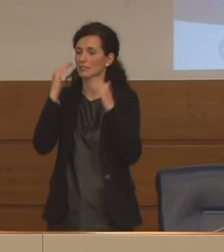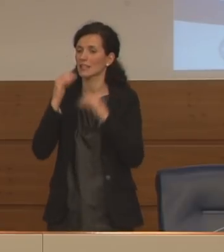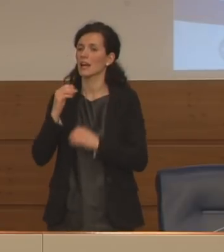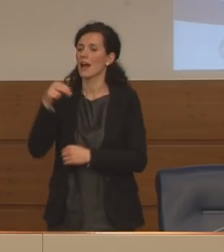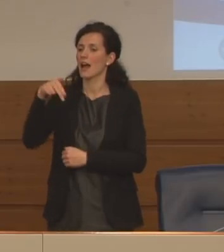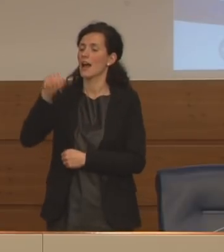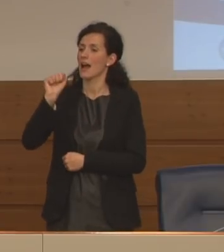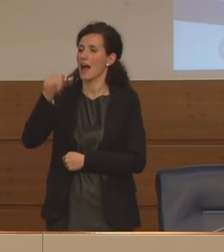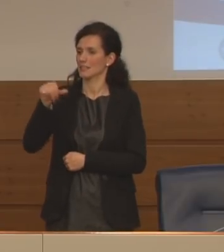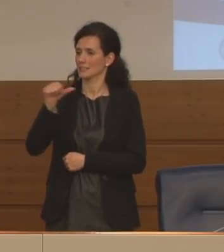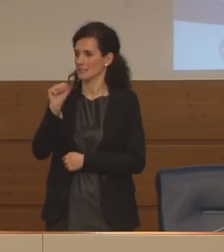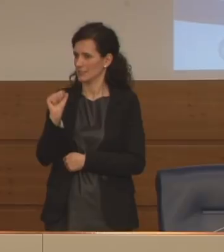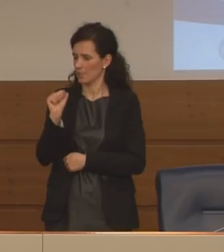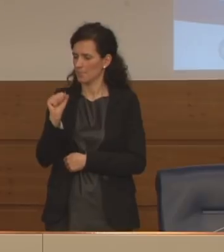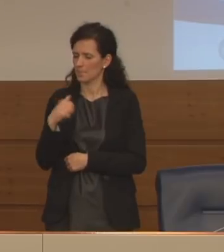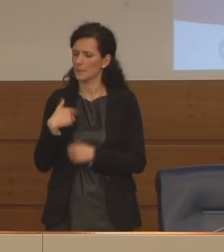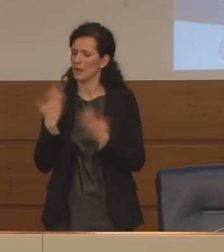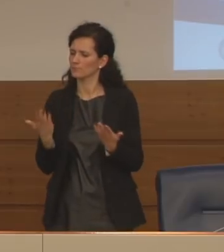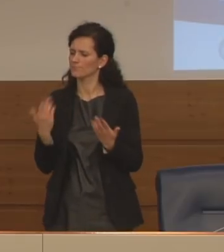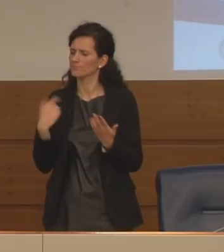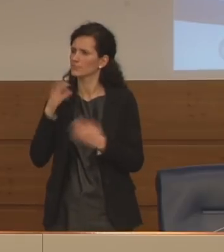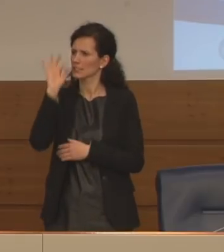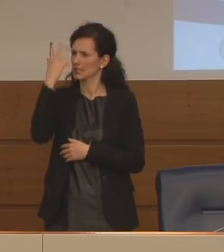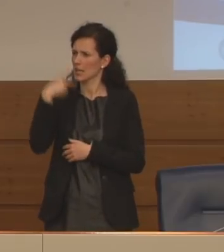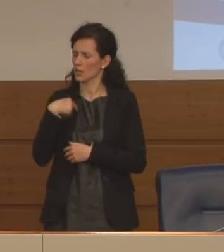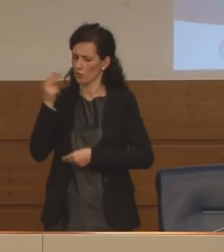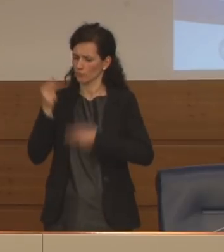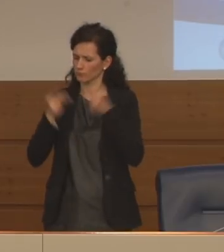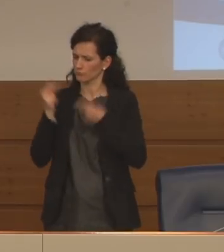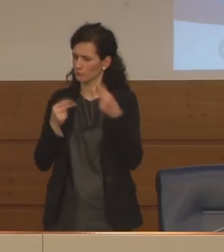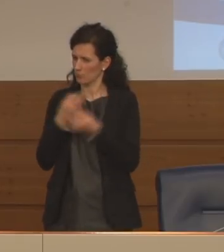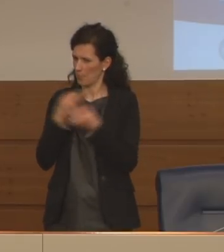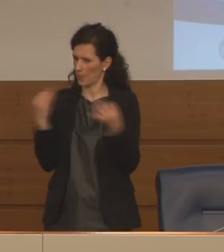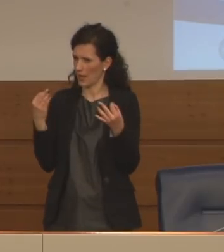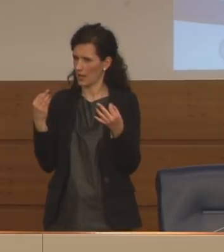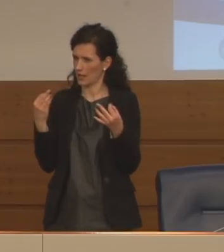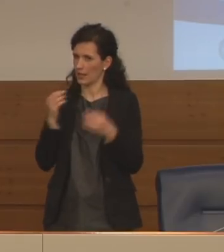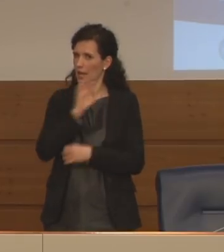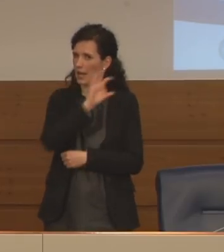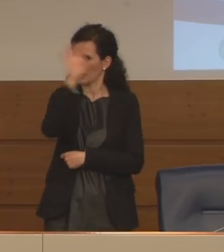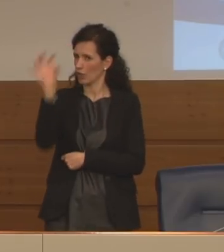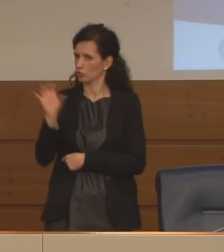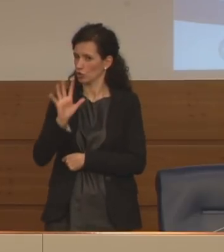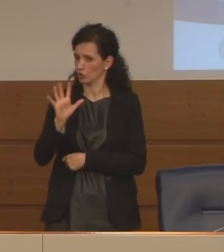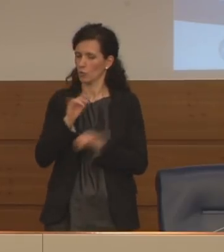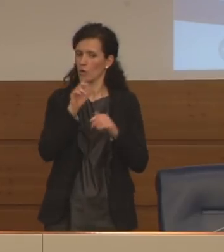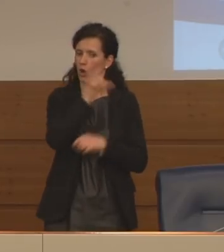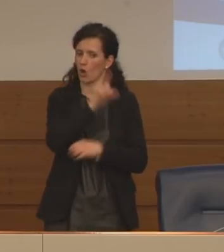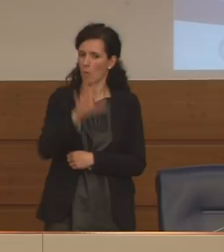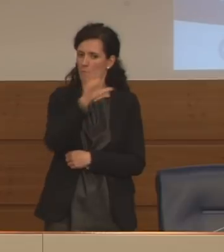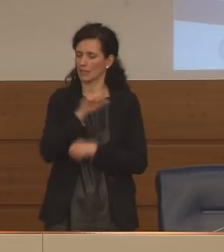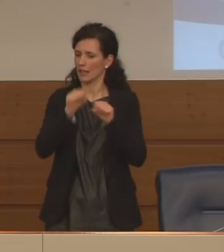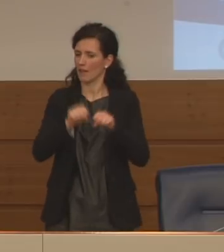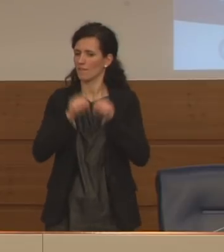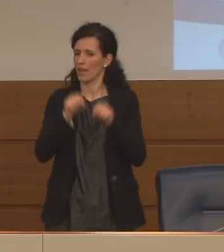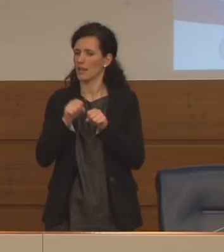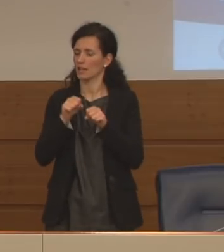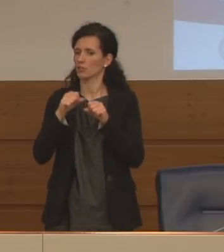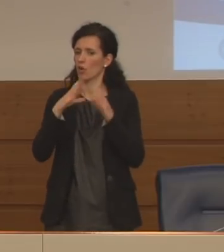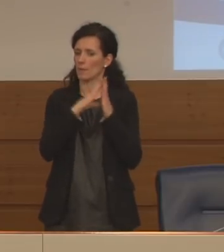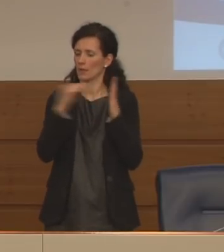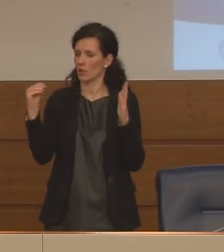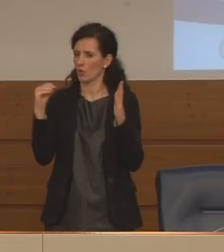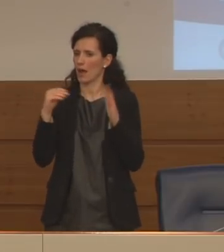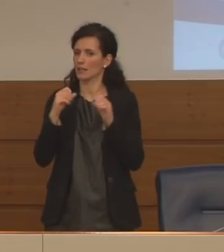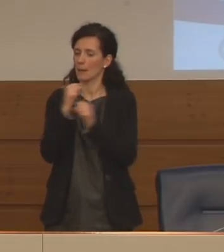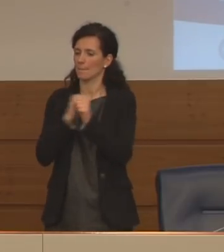comunque se non ho fatto male i conti in cinque regioni italiane lombardia veneto emilia romagna piemonte e marche